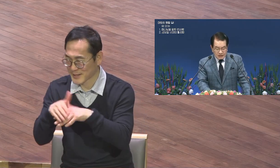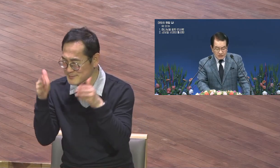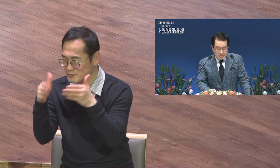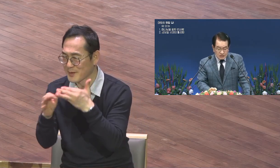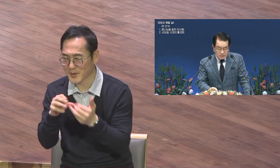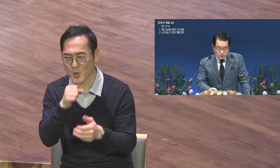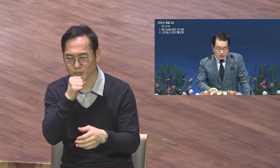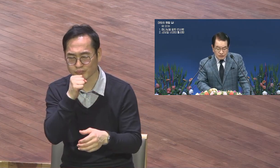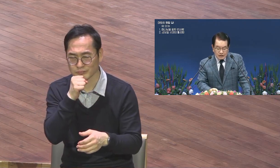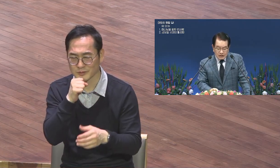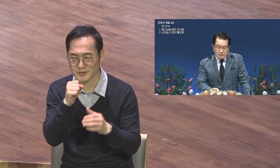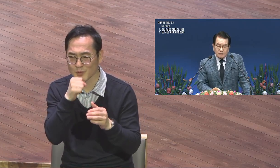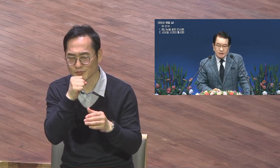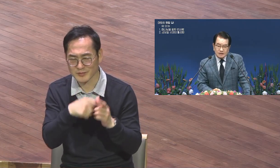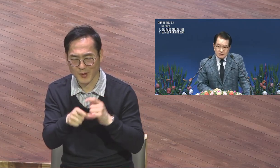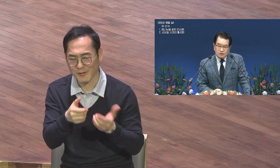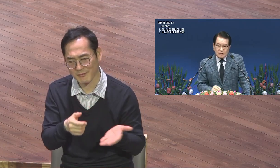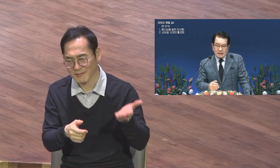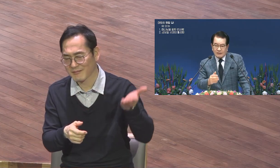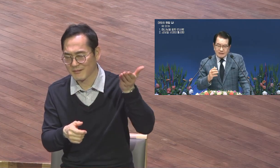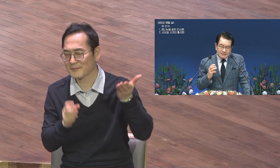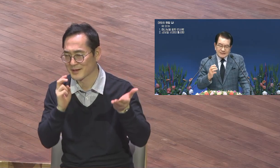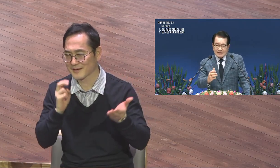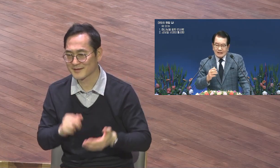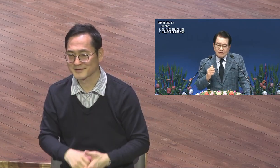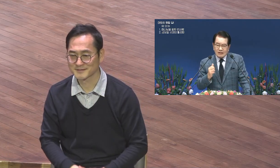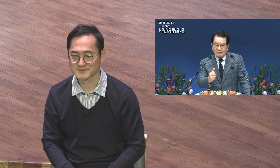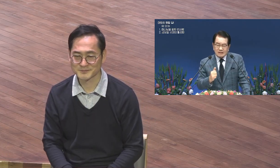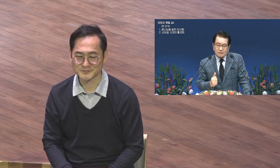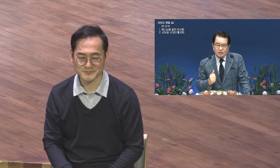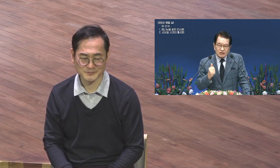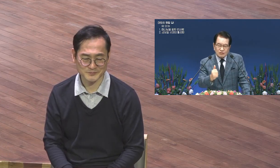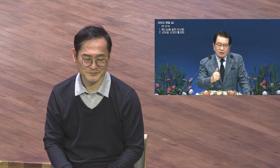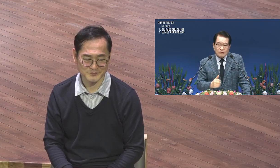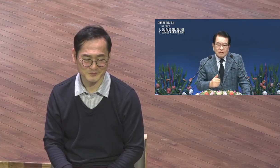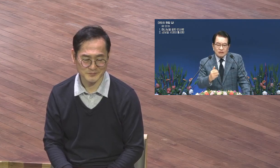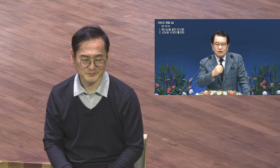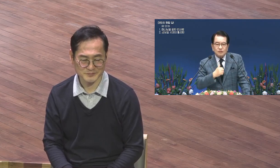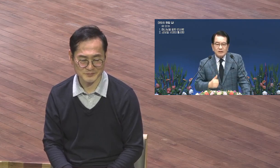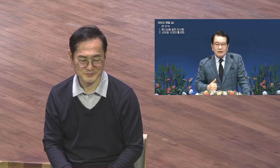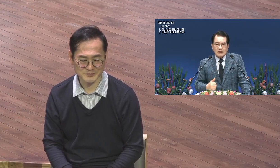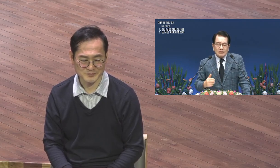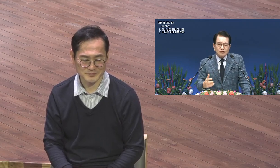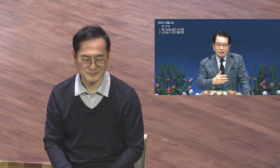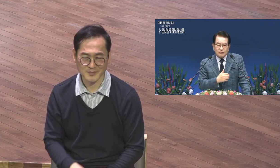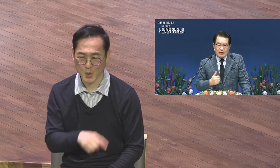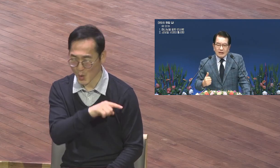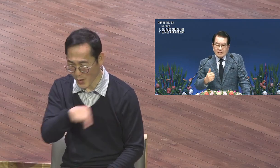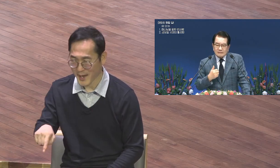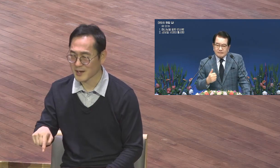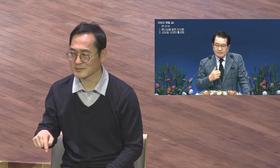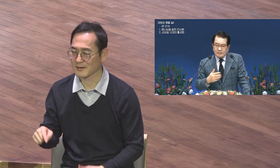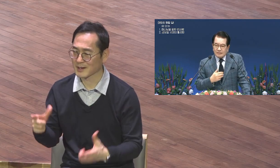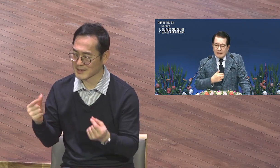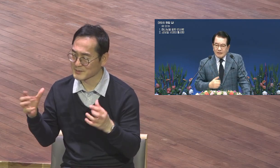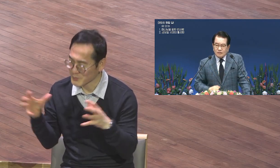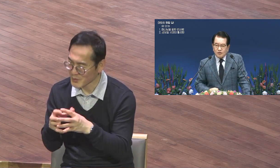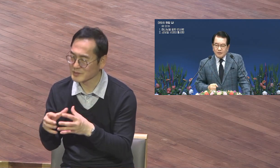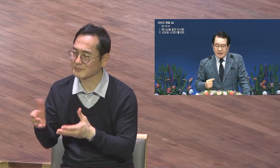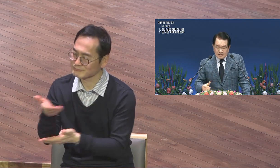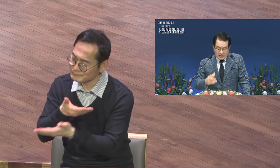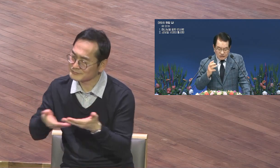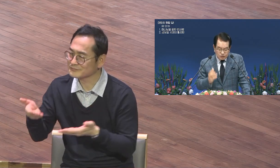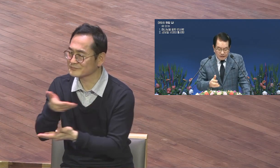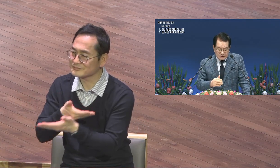치유가 임하는 이 금요 기도에다 그래 봅니다. 치유 나와서 막 찬양하고 말씀 듣고 기도하고 치유받는 한 주간 동안에 뭐 마음에